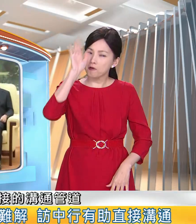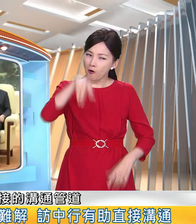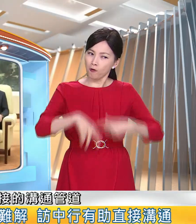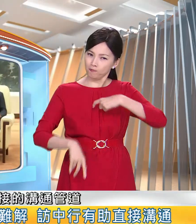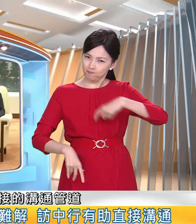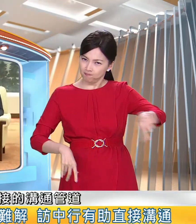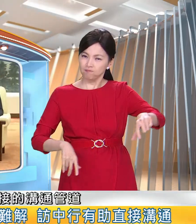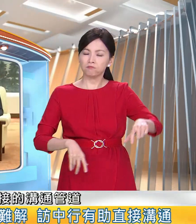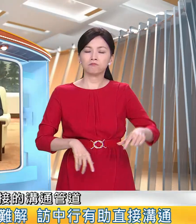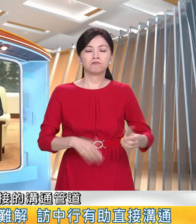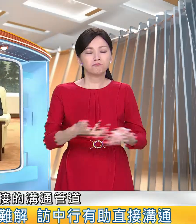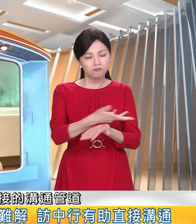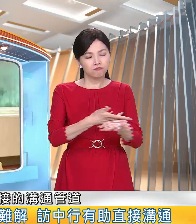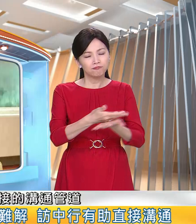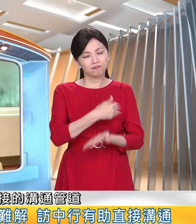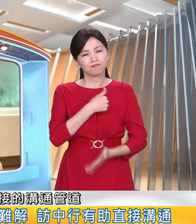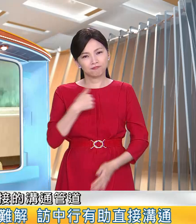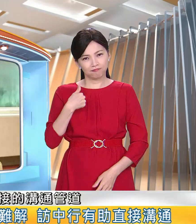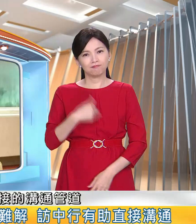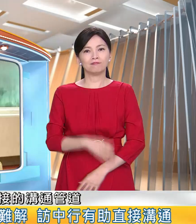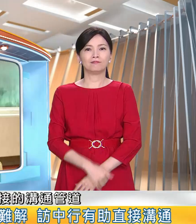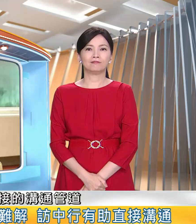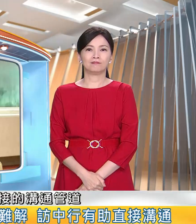两国建立起直接沟通的管道。